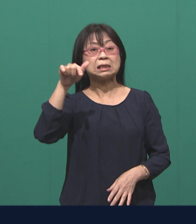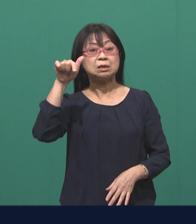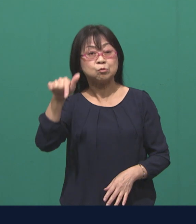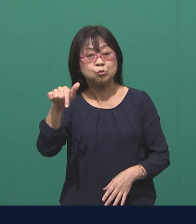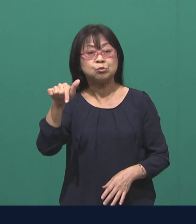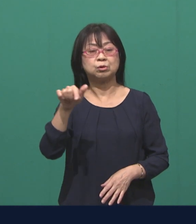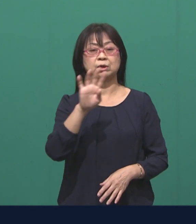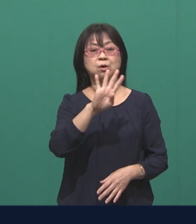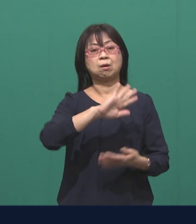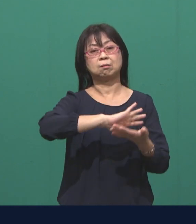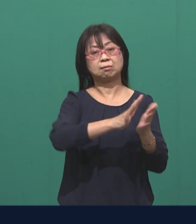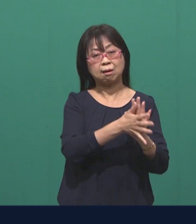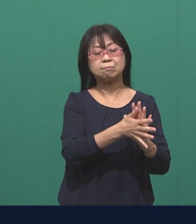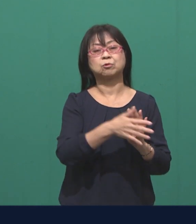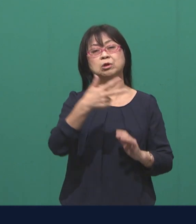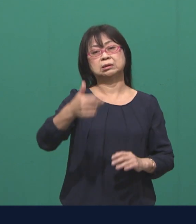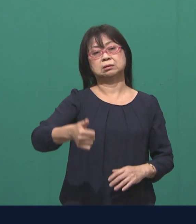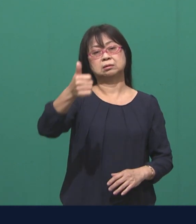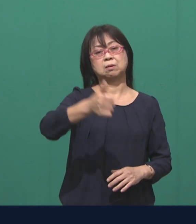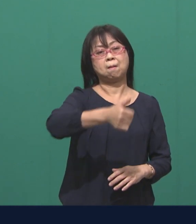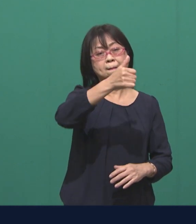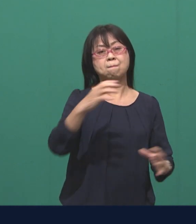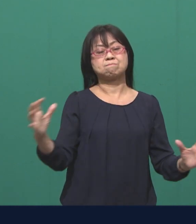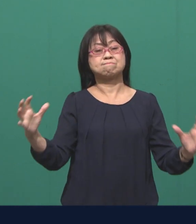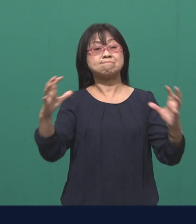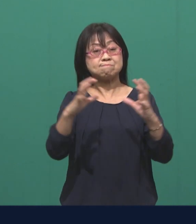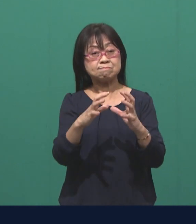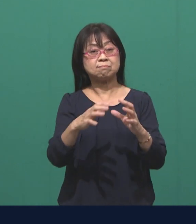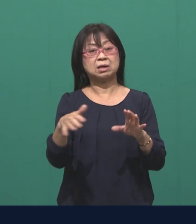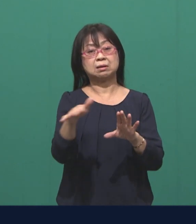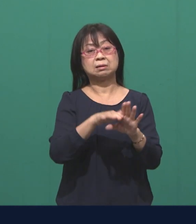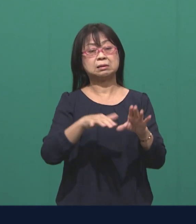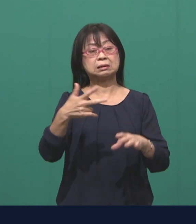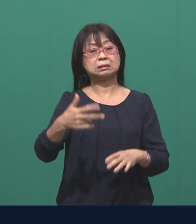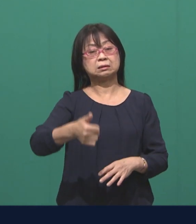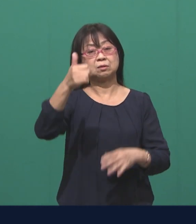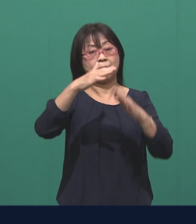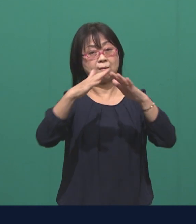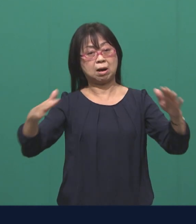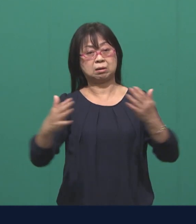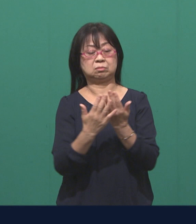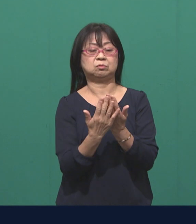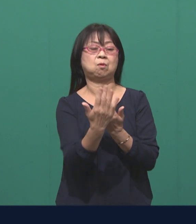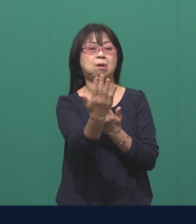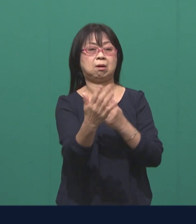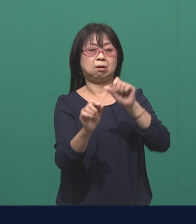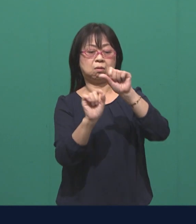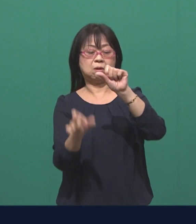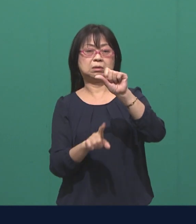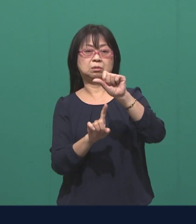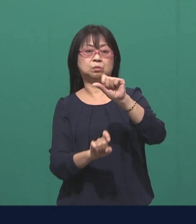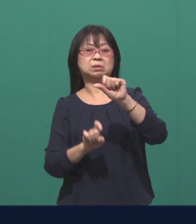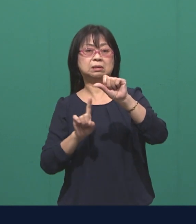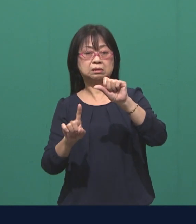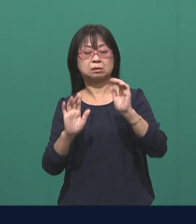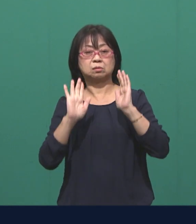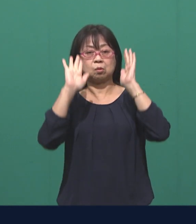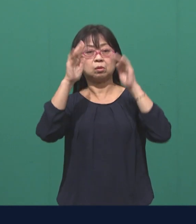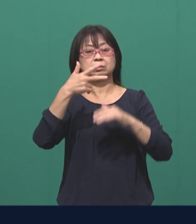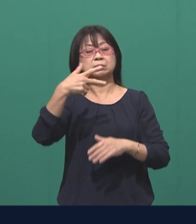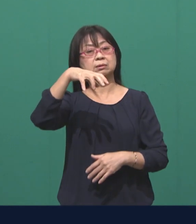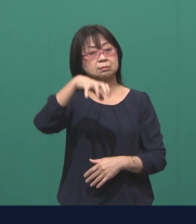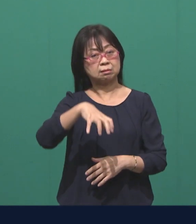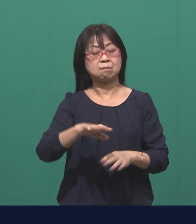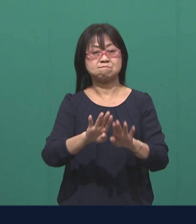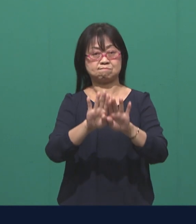近畿2府4県の首長が一堂に会する近畿首長会の総会が今月11